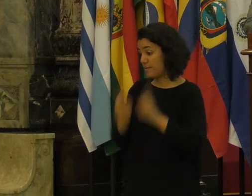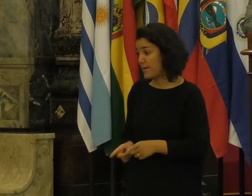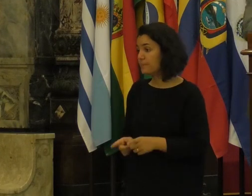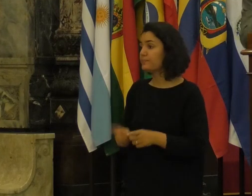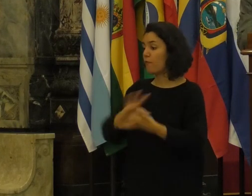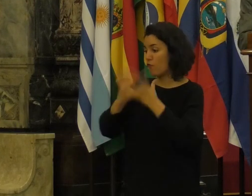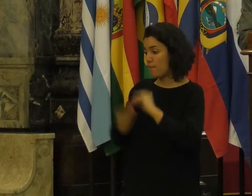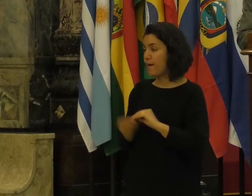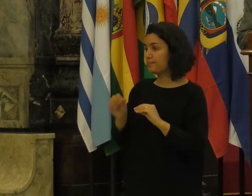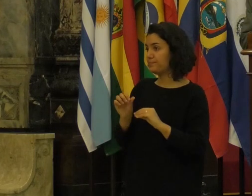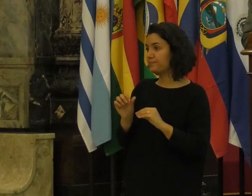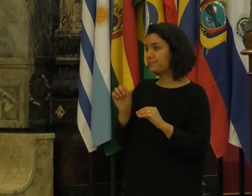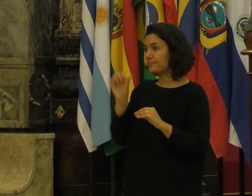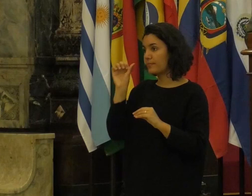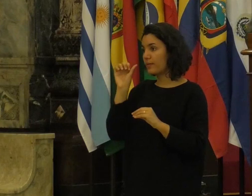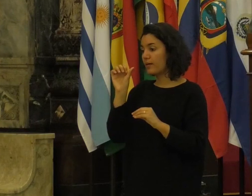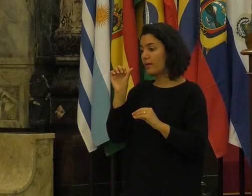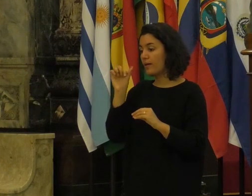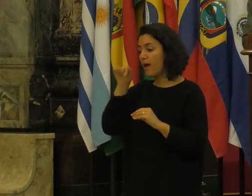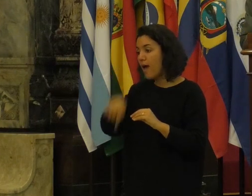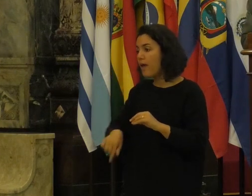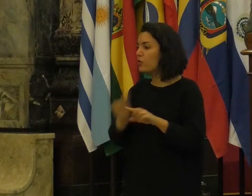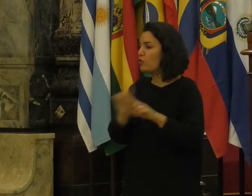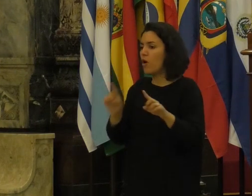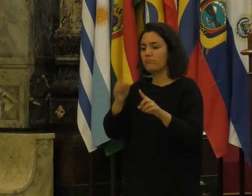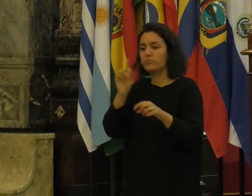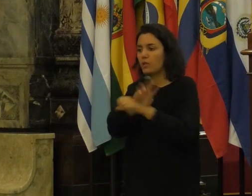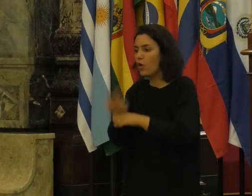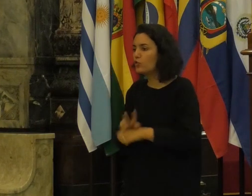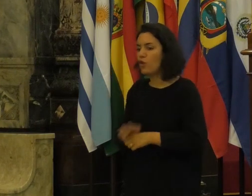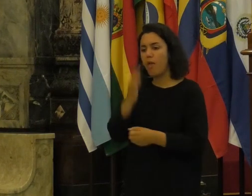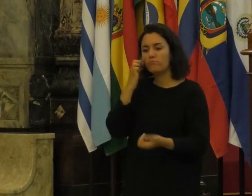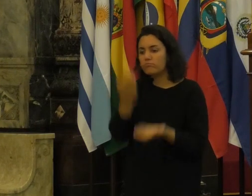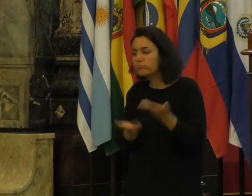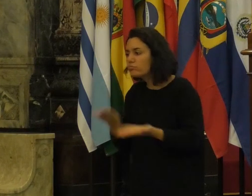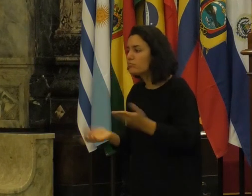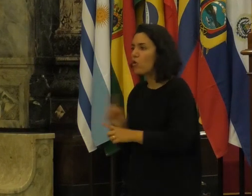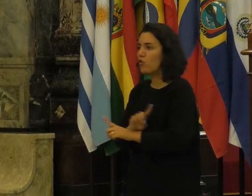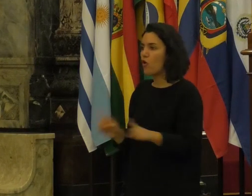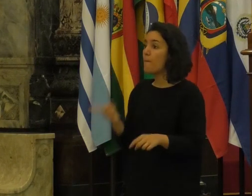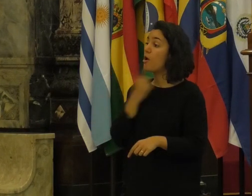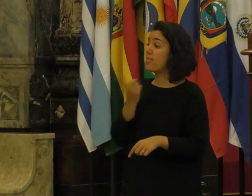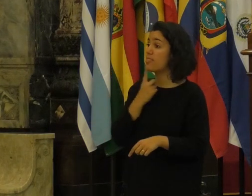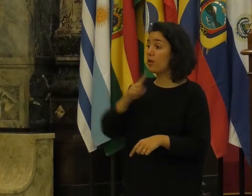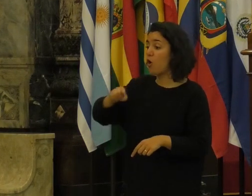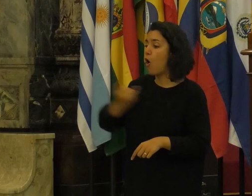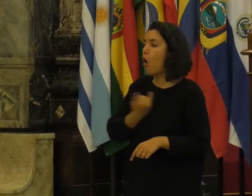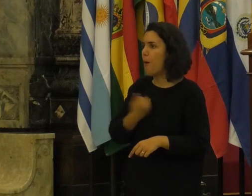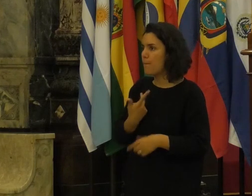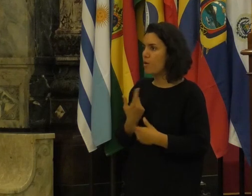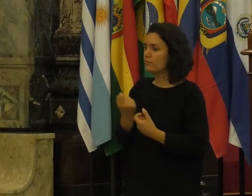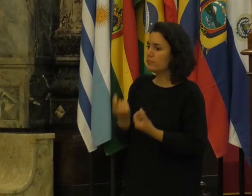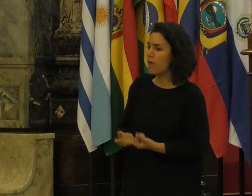estratégico, esto no se observa, no se corrobora una influencia del marco político en la producción